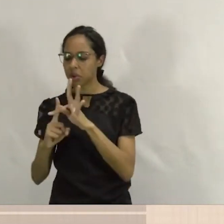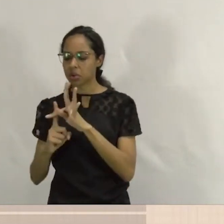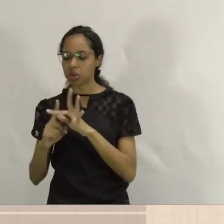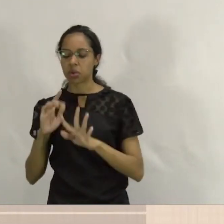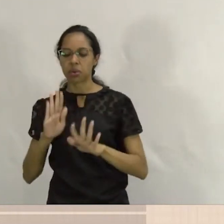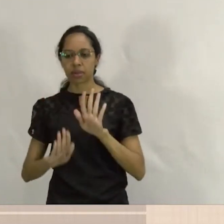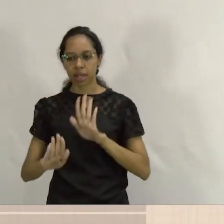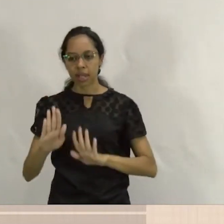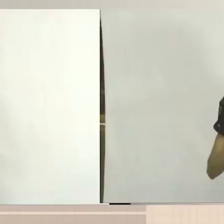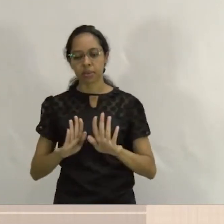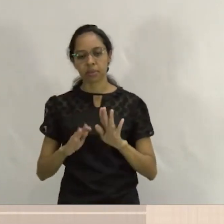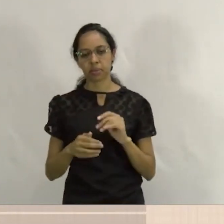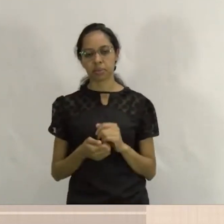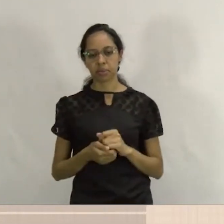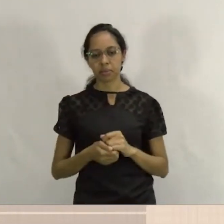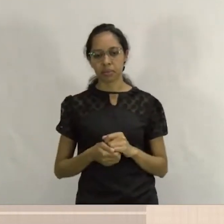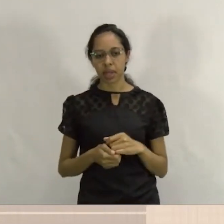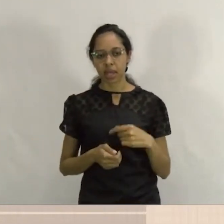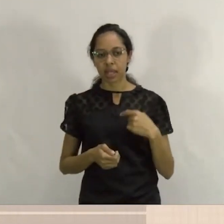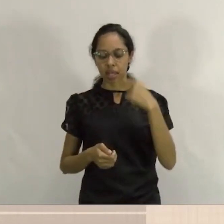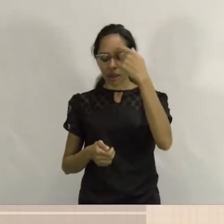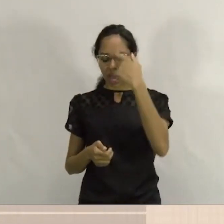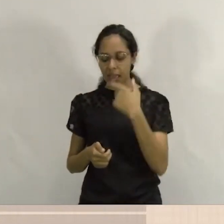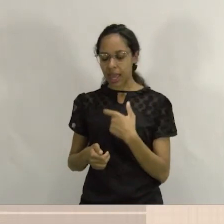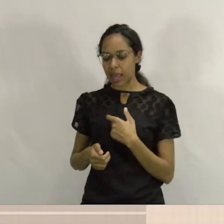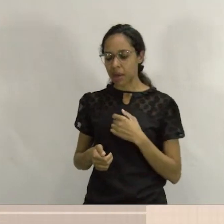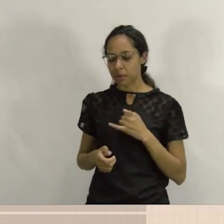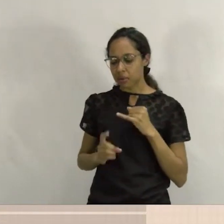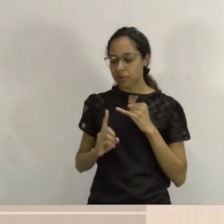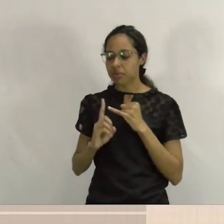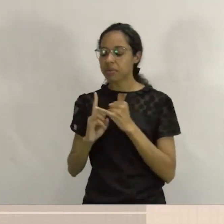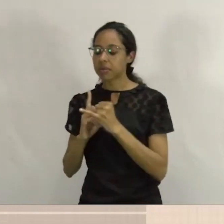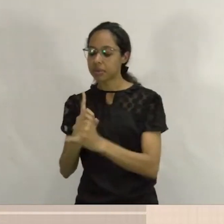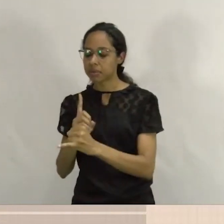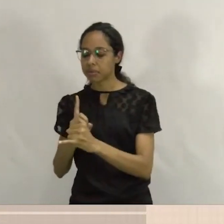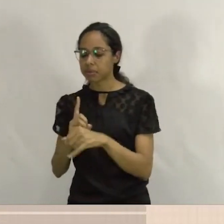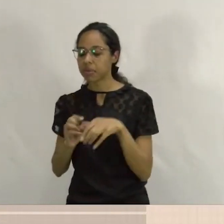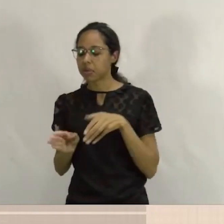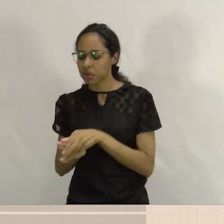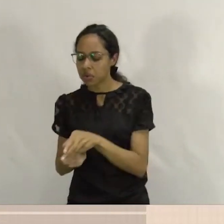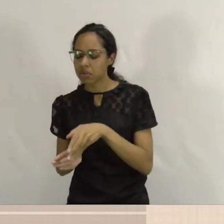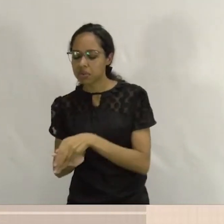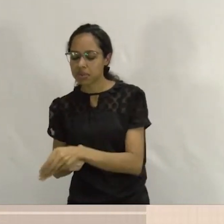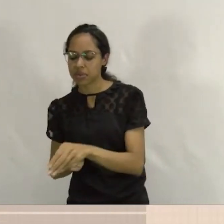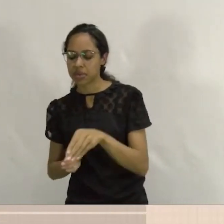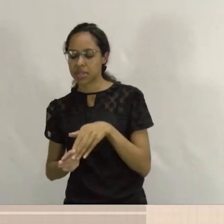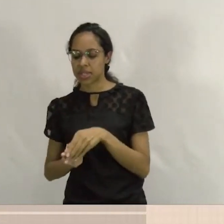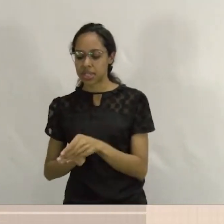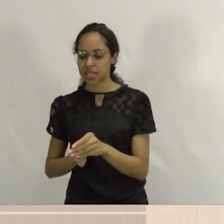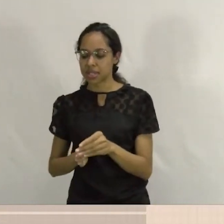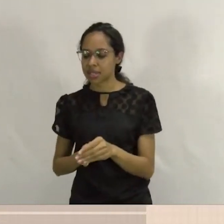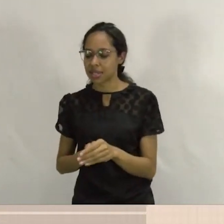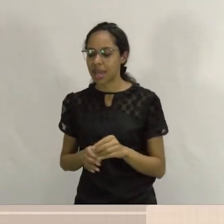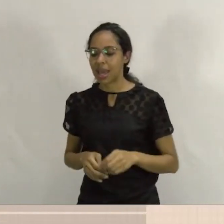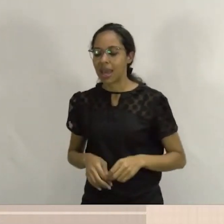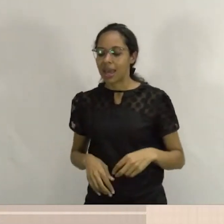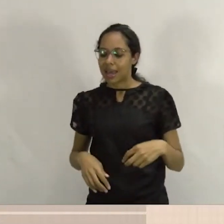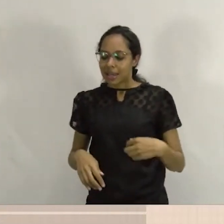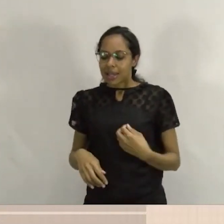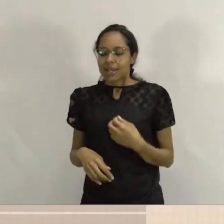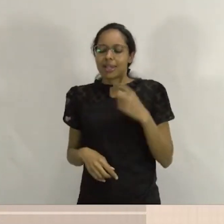o intuito, a intenção de fazer essa admoestação, eu sou obrigado a fazer essa